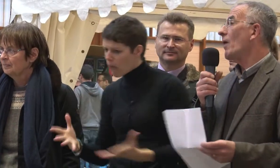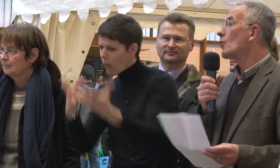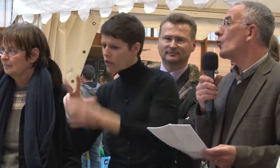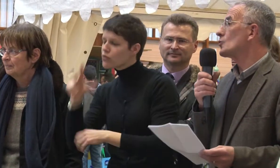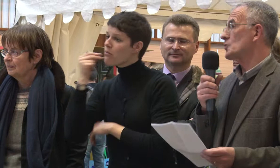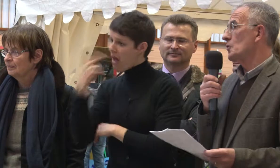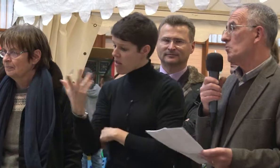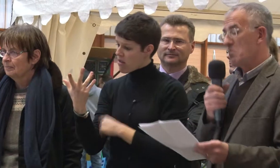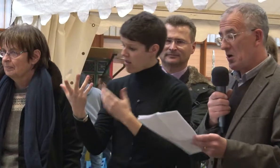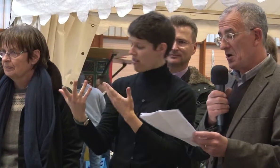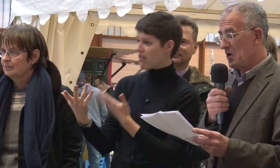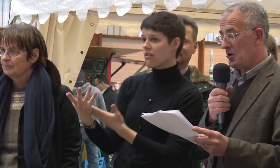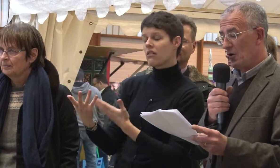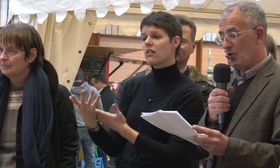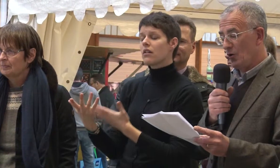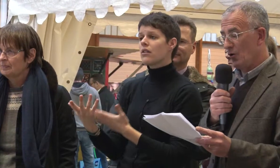évidemment pas en cause